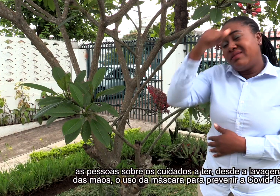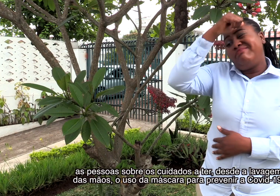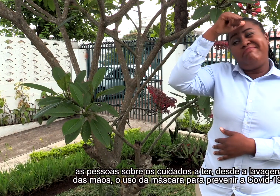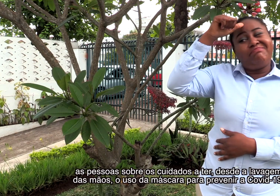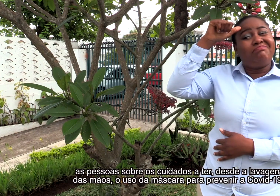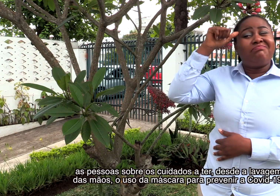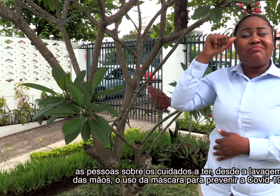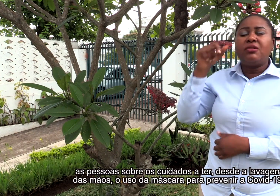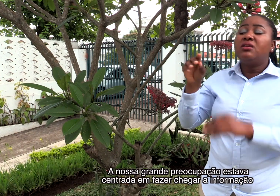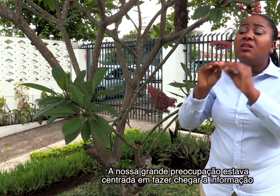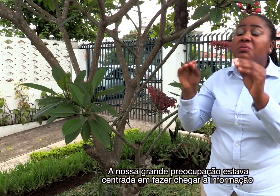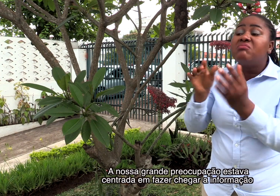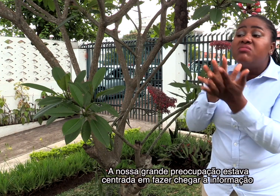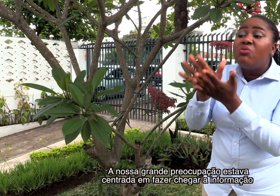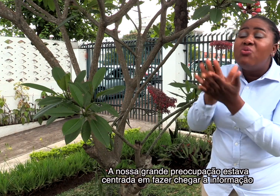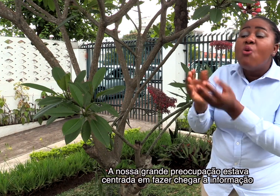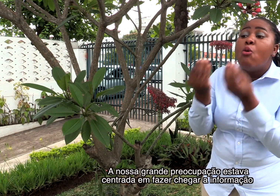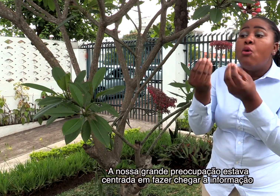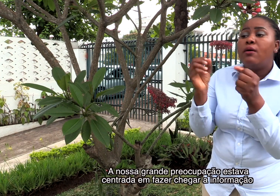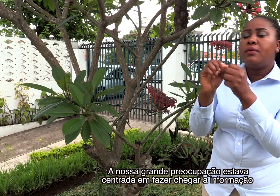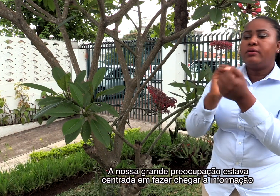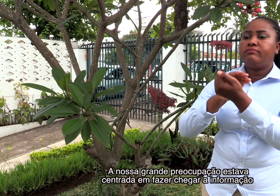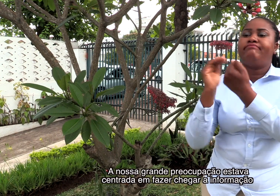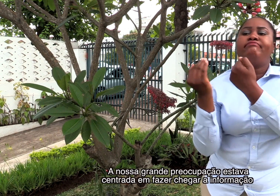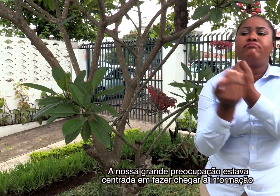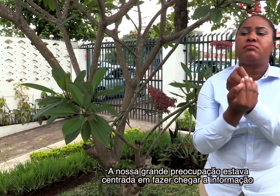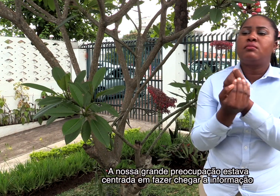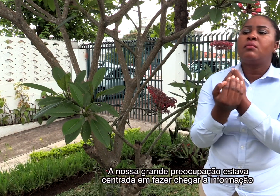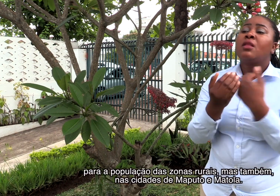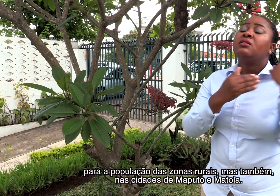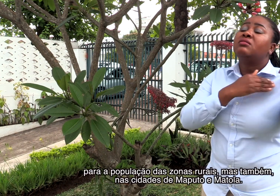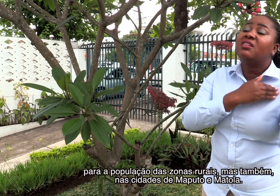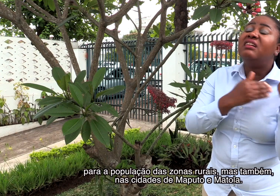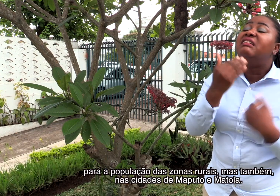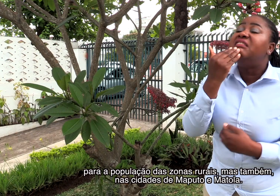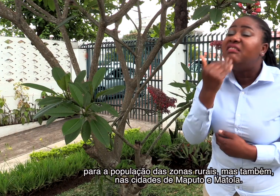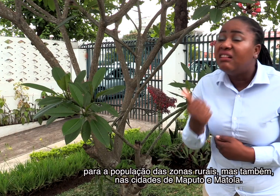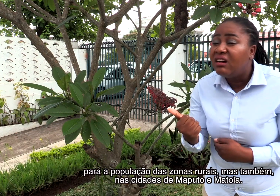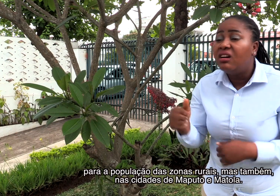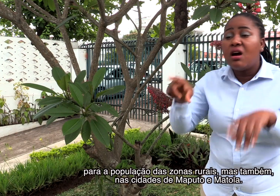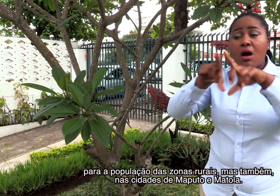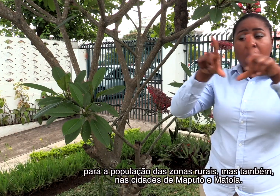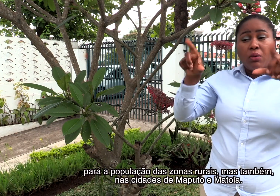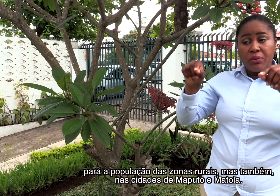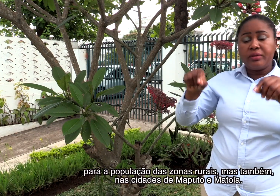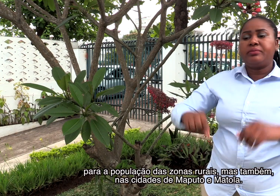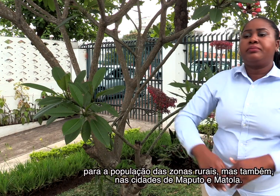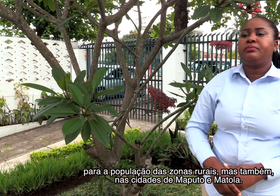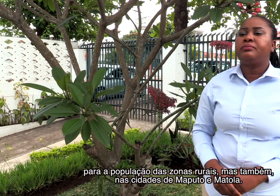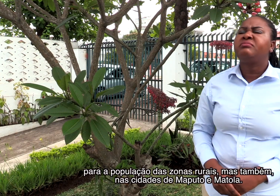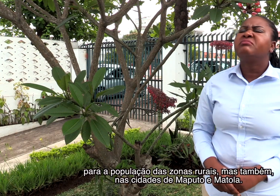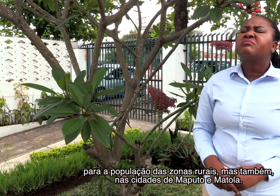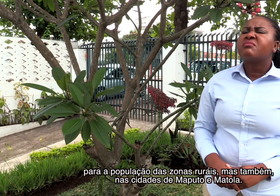prevenir a Covid-19. A nossa grande preocupação estava centrada em fazer chegar a informação